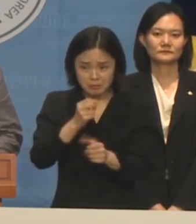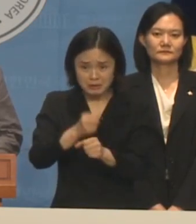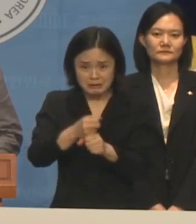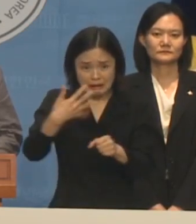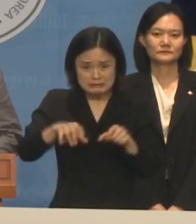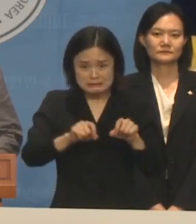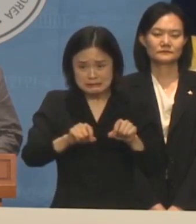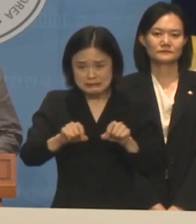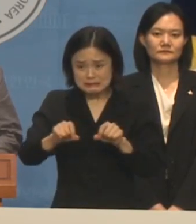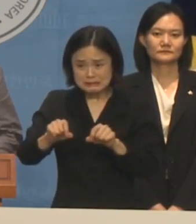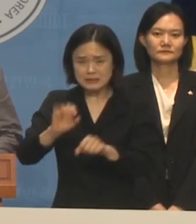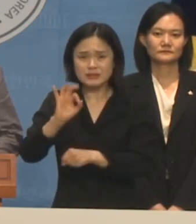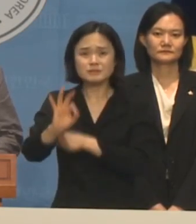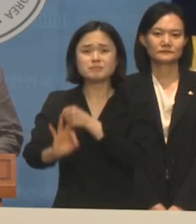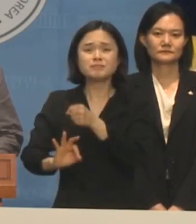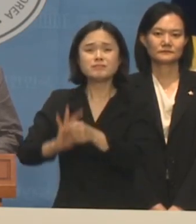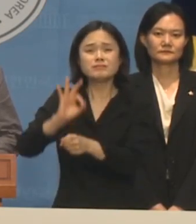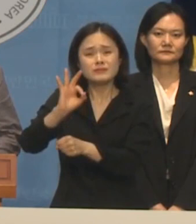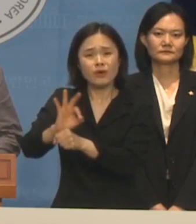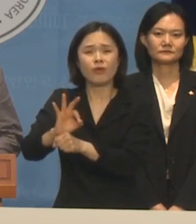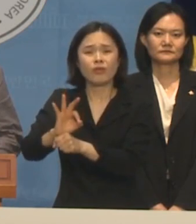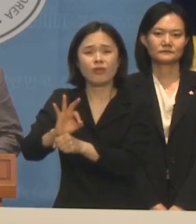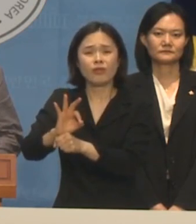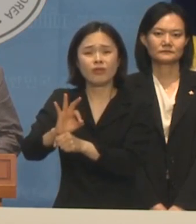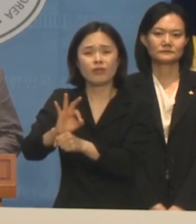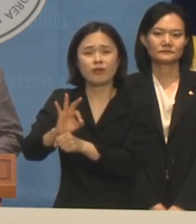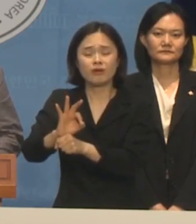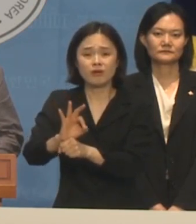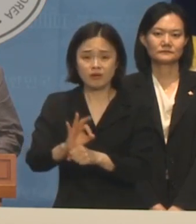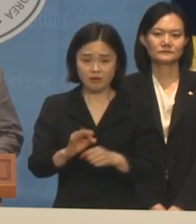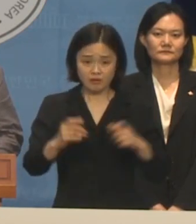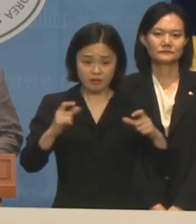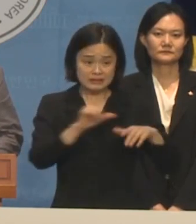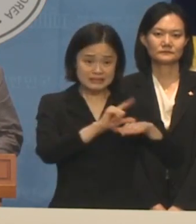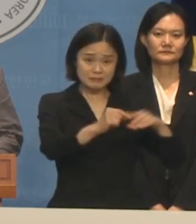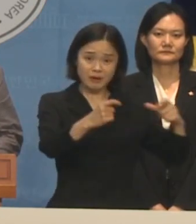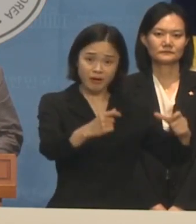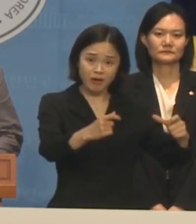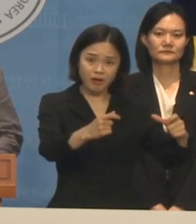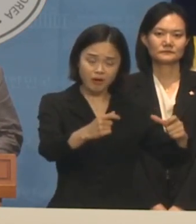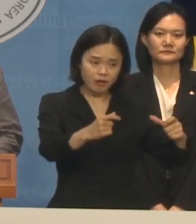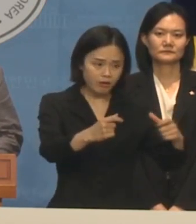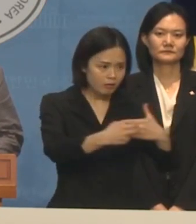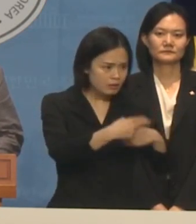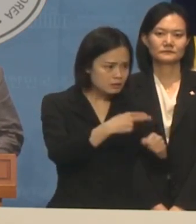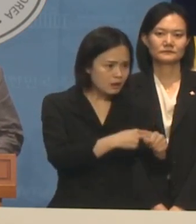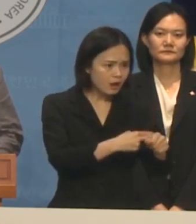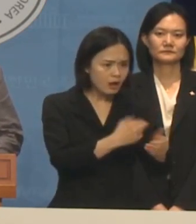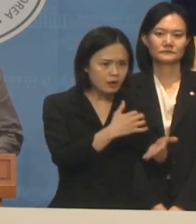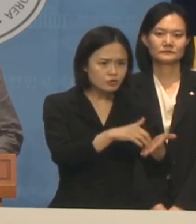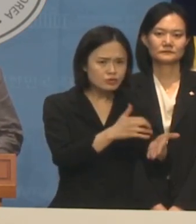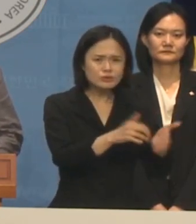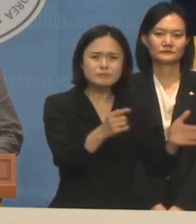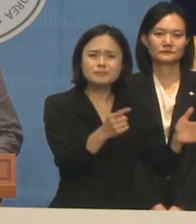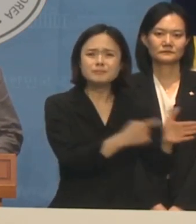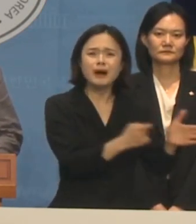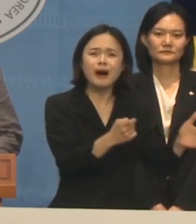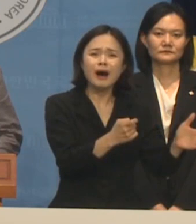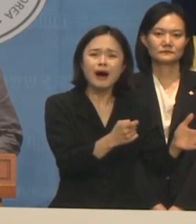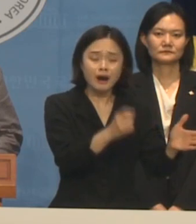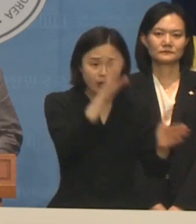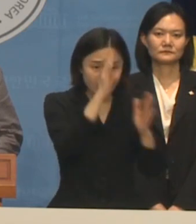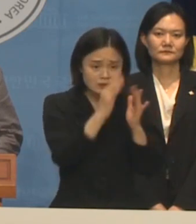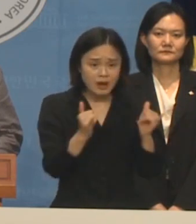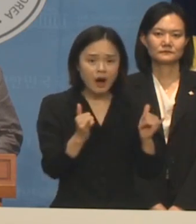지났습니다. 지역의 필수 의료 공백은 날로 심각해져 가고 있습니다. 환자들의 속은 타들어가고